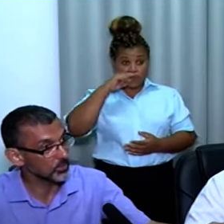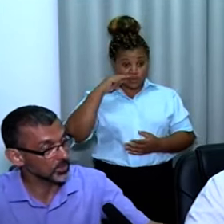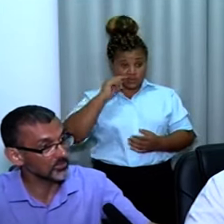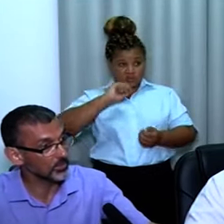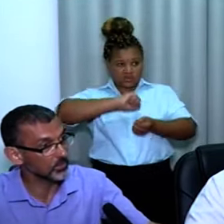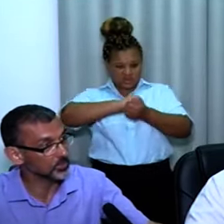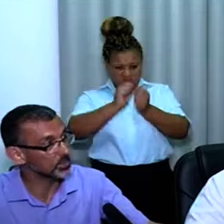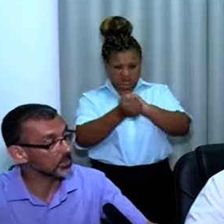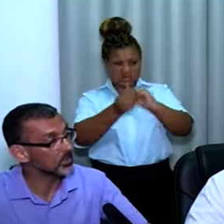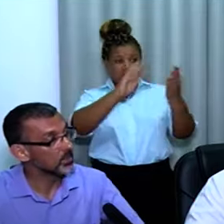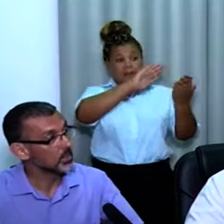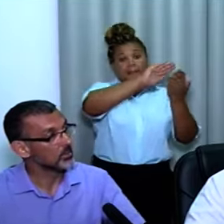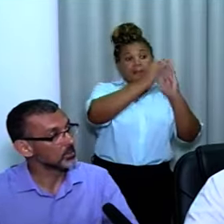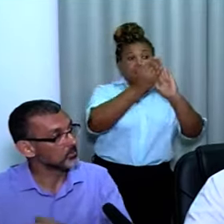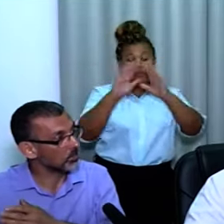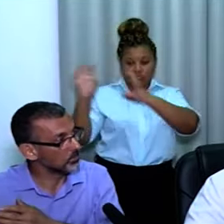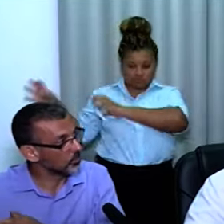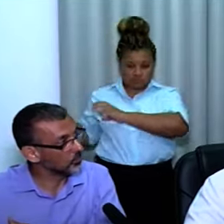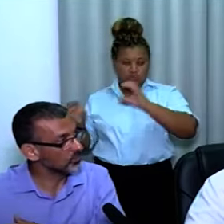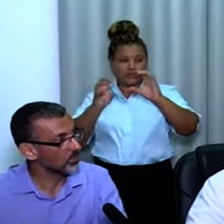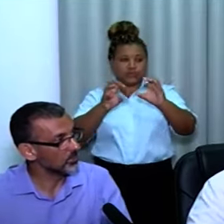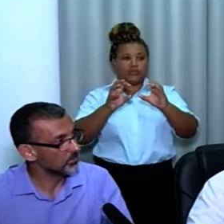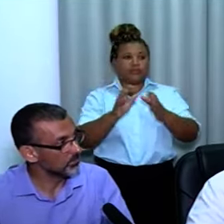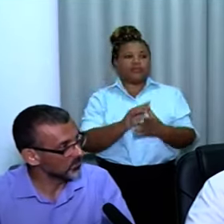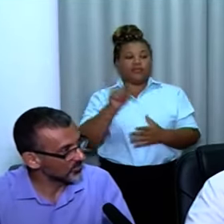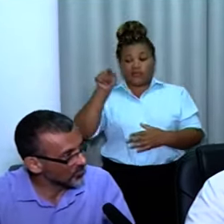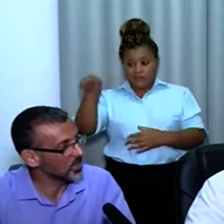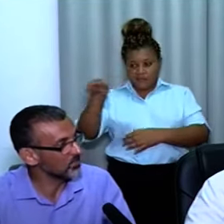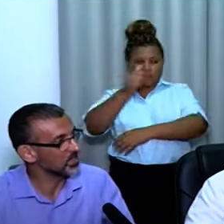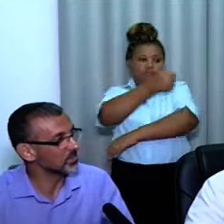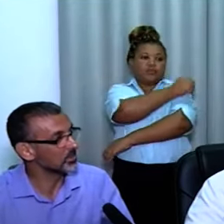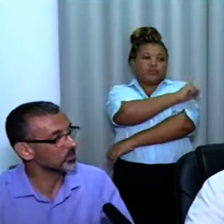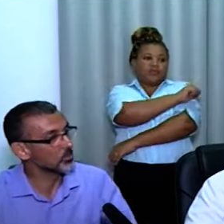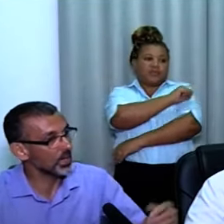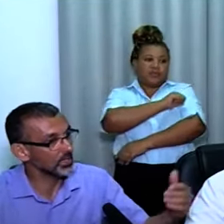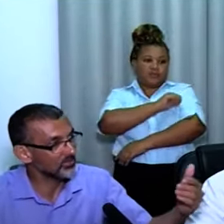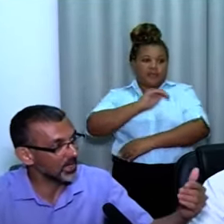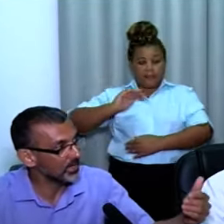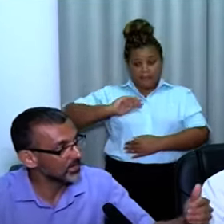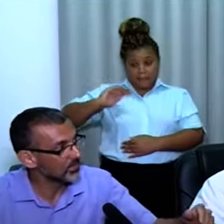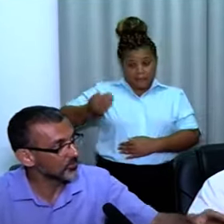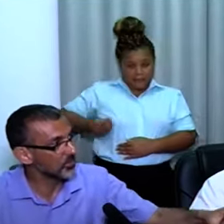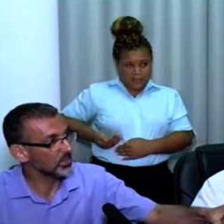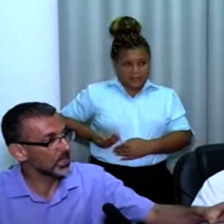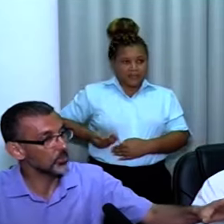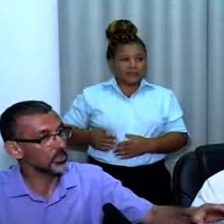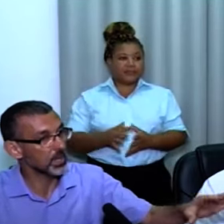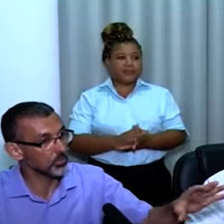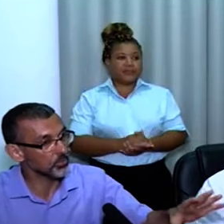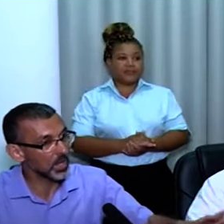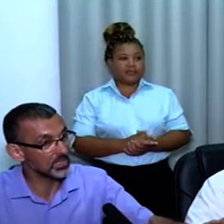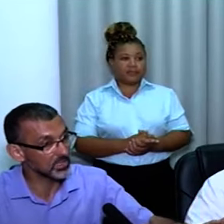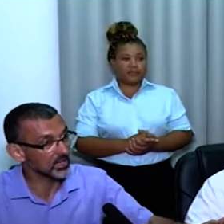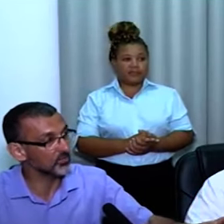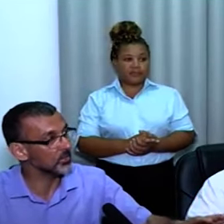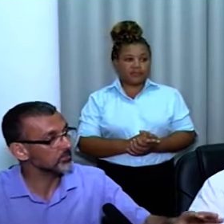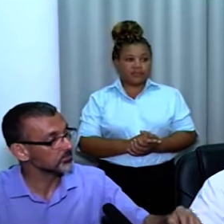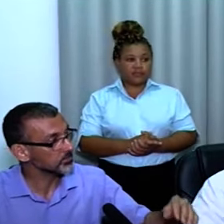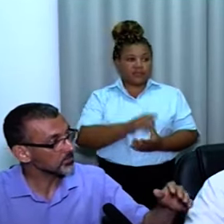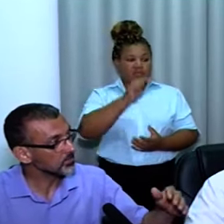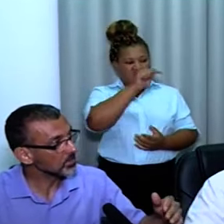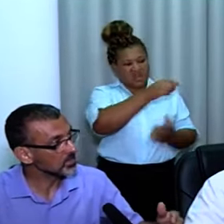persévérance l'hôpital Family Hospital et ben move female medical comme quoi il y avait free à l'hôpital pour nous cas